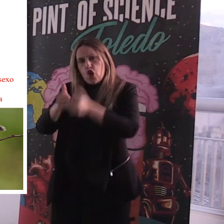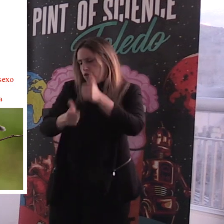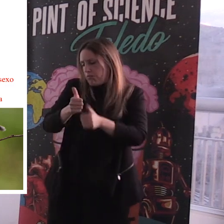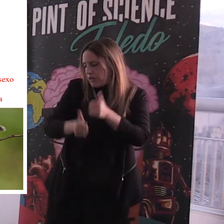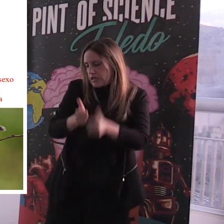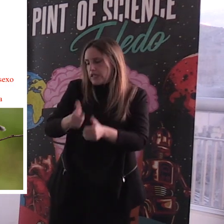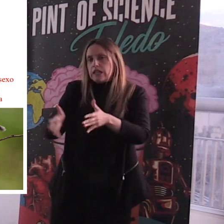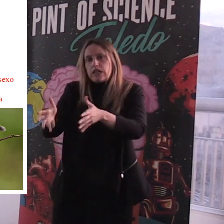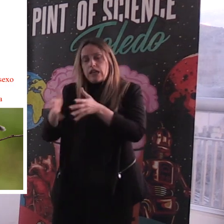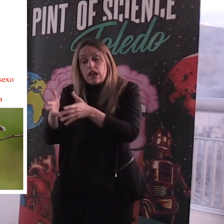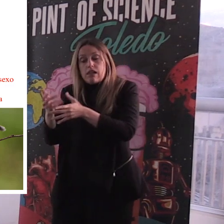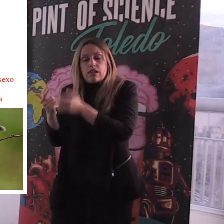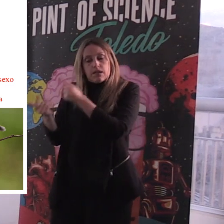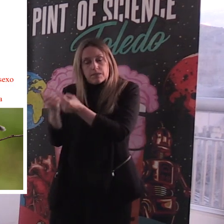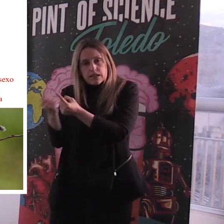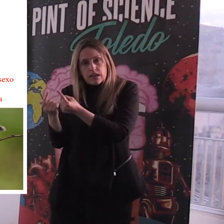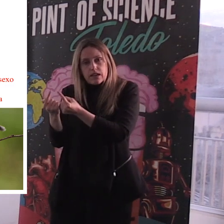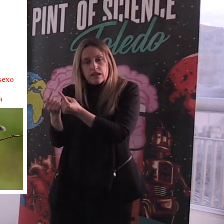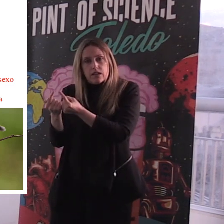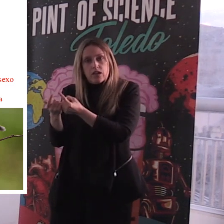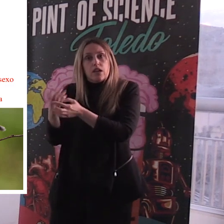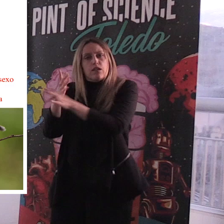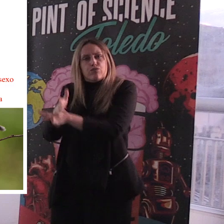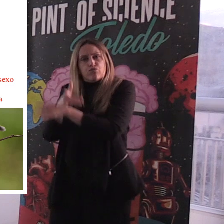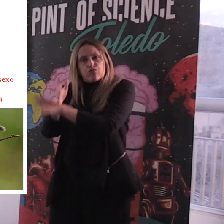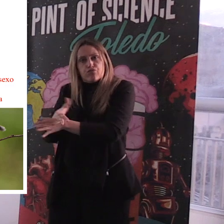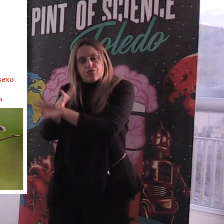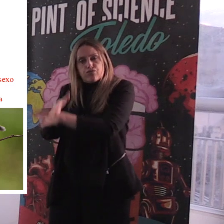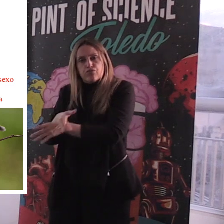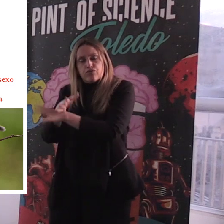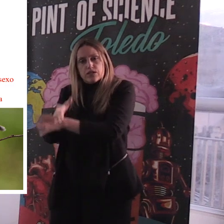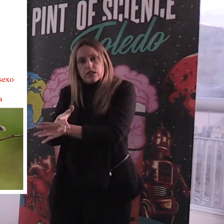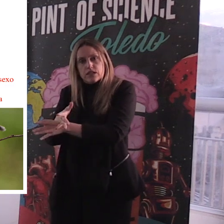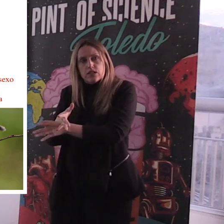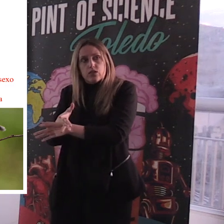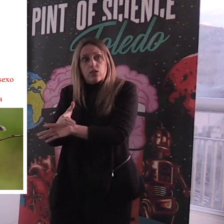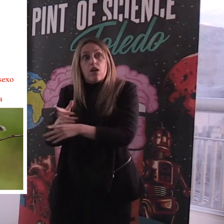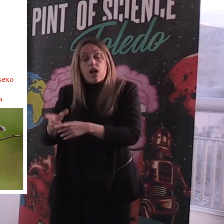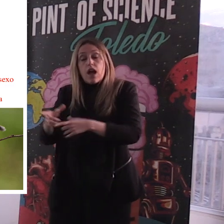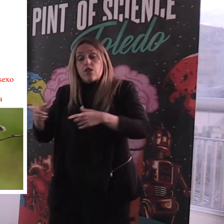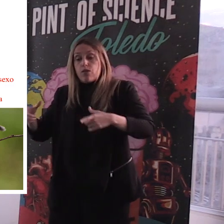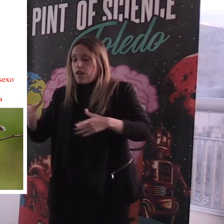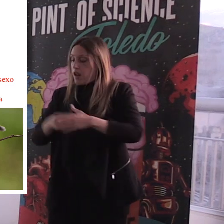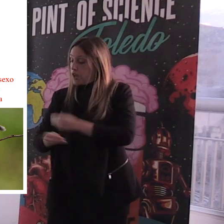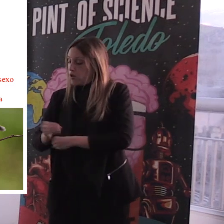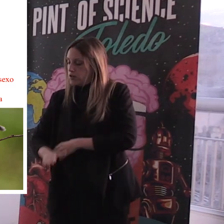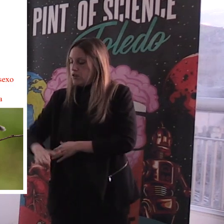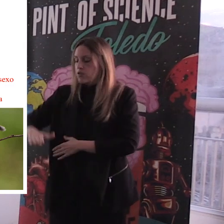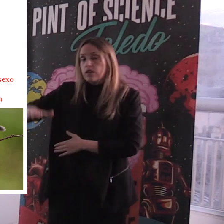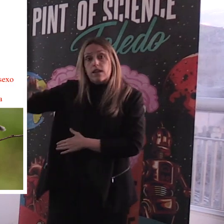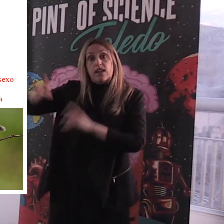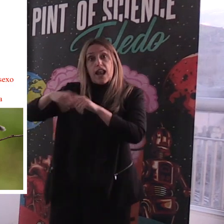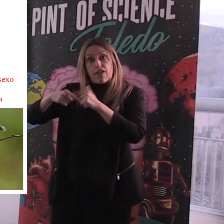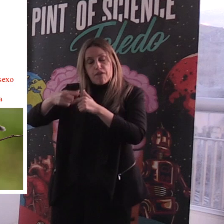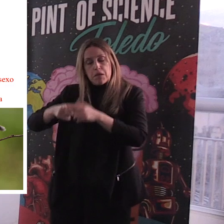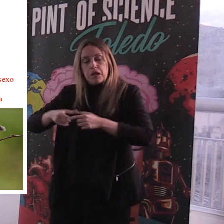ganar pareja, tener sexo, ayudar al crecimiento de los niños, ayudar a la familia,